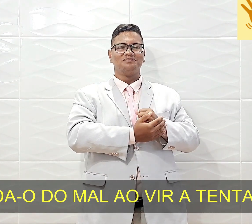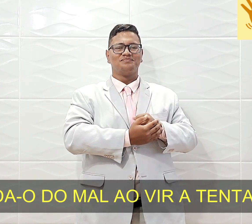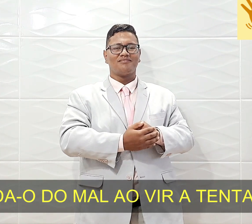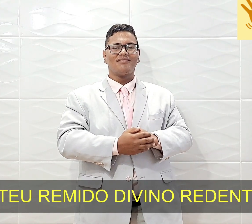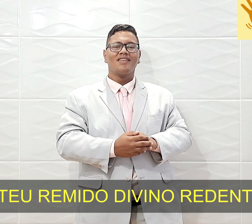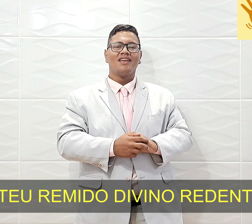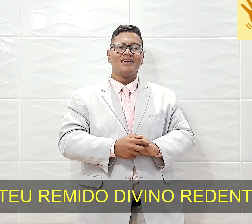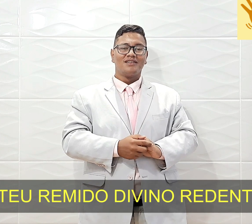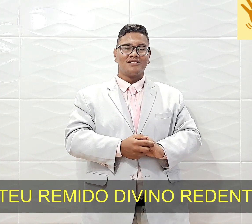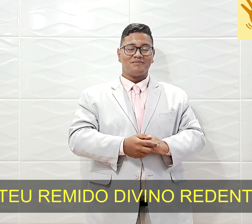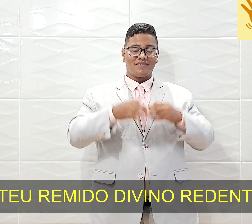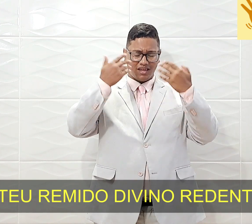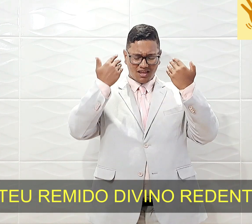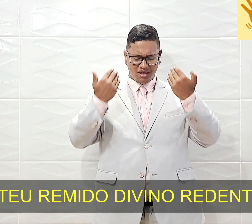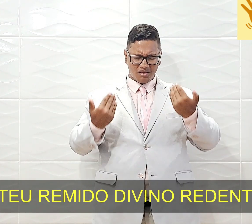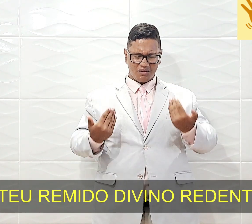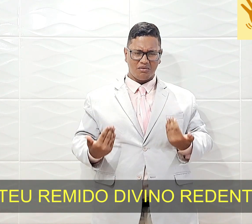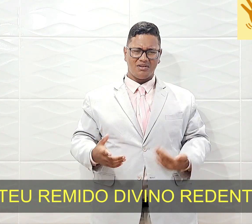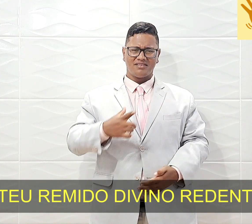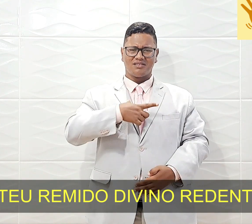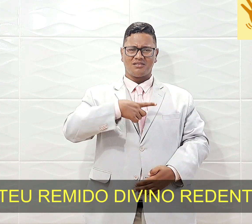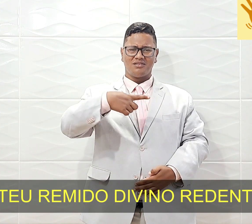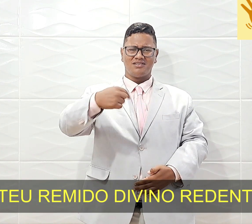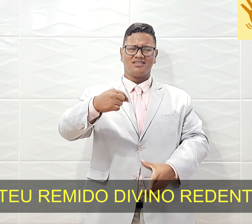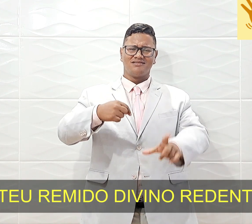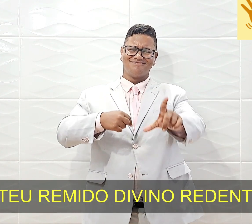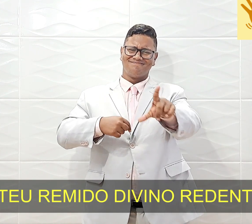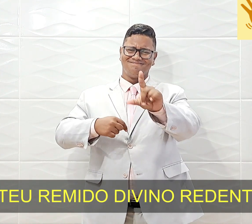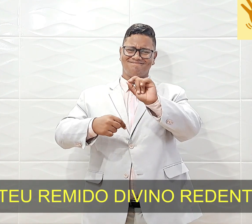Sou teu remido